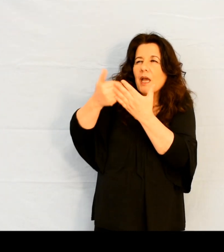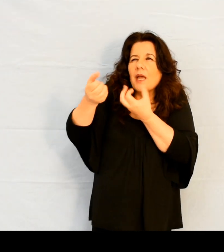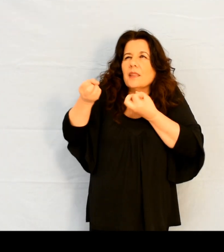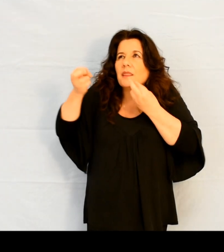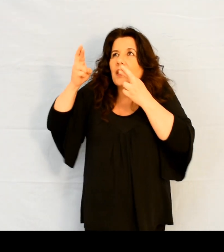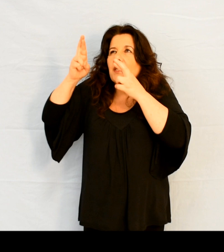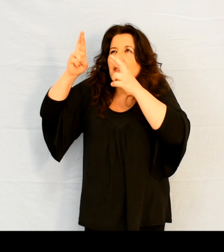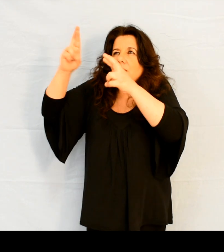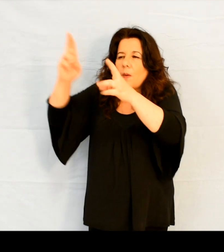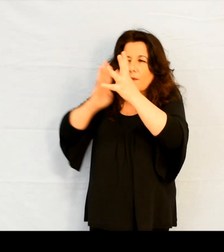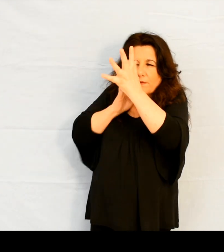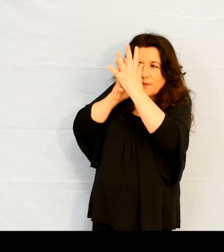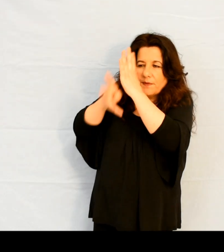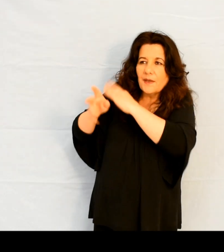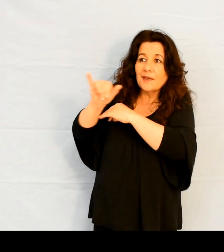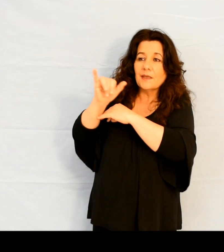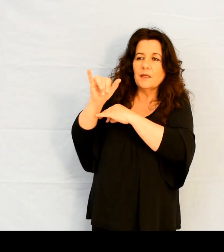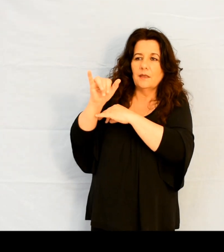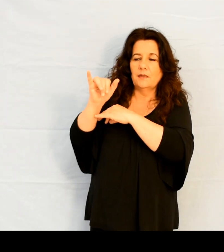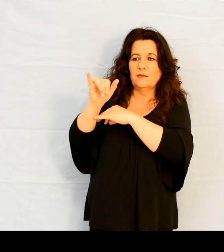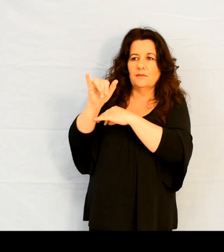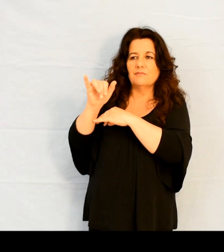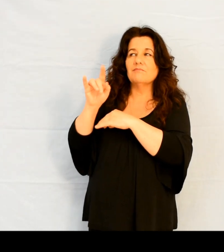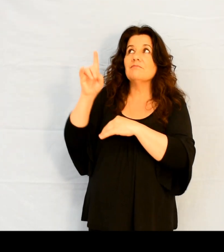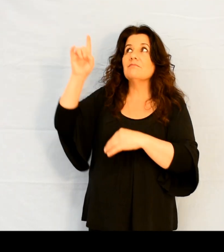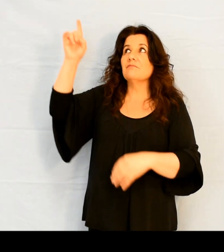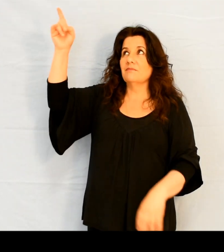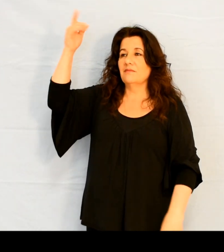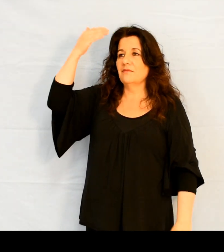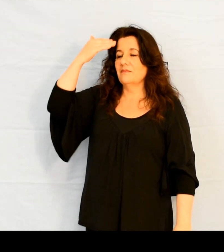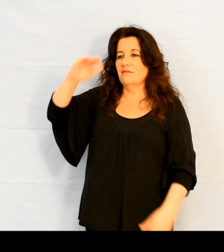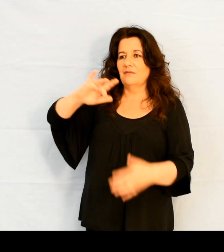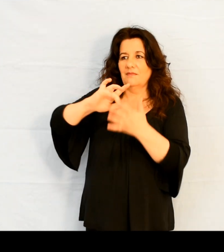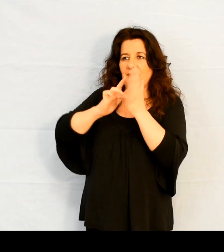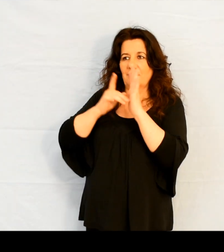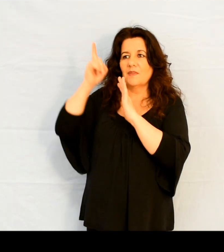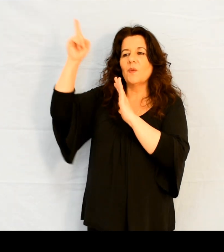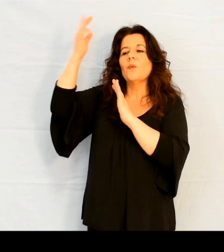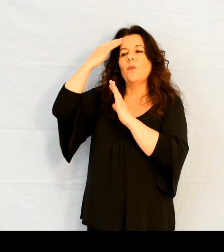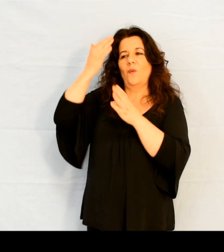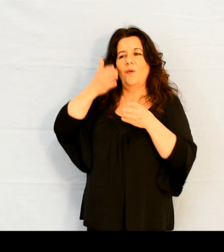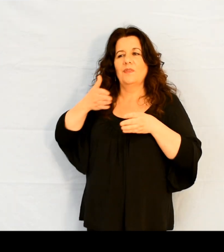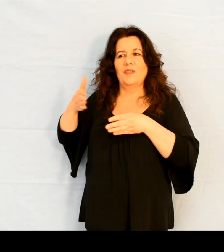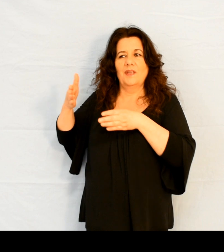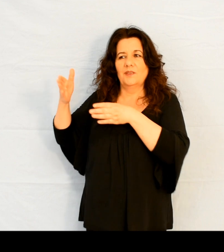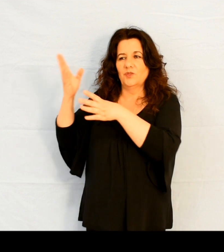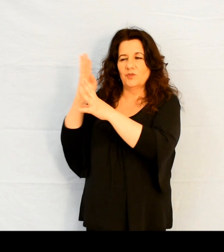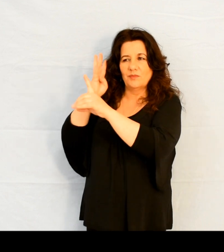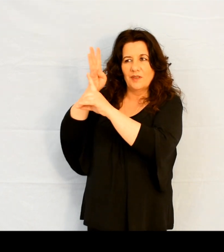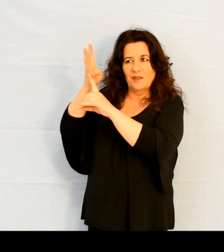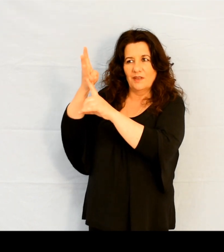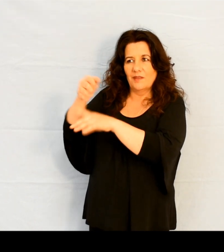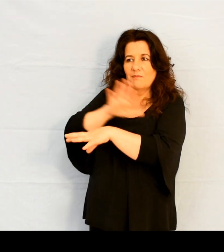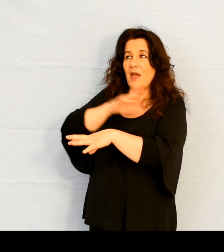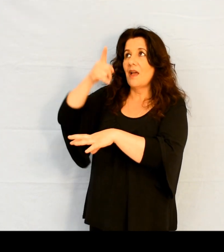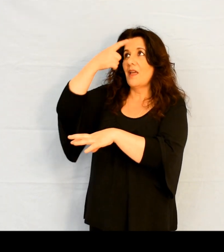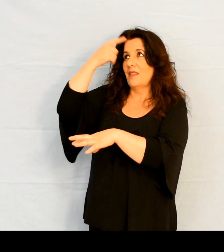Celui qui sait tout en connaît le chemin. Il l'a découvert par son intelligence.